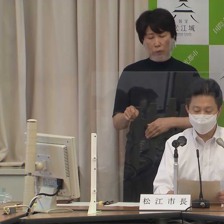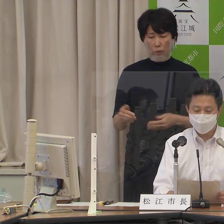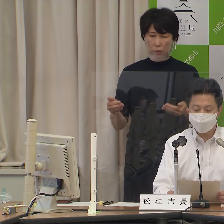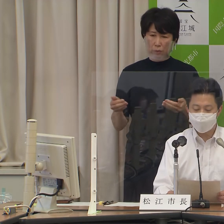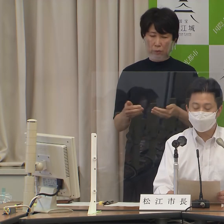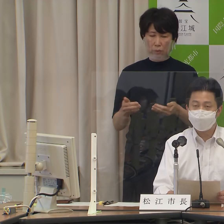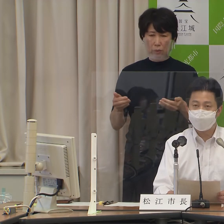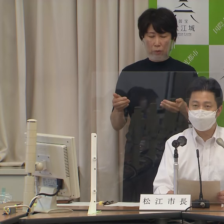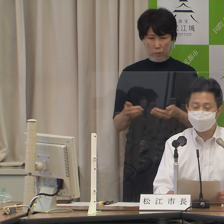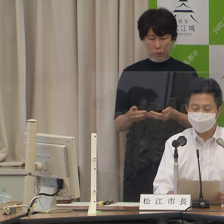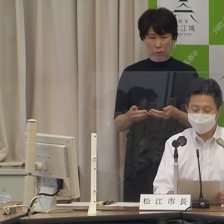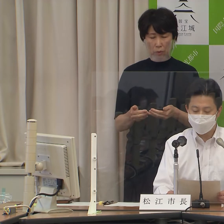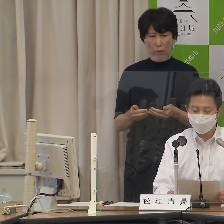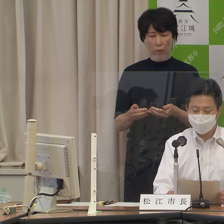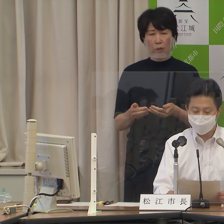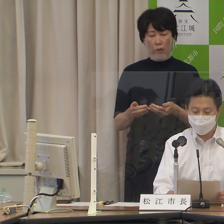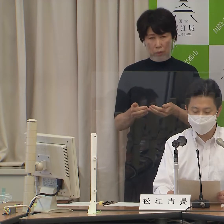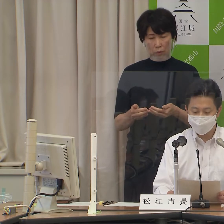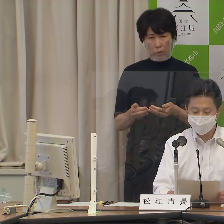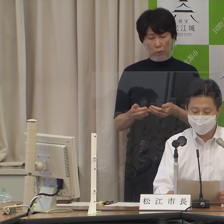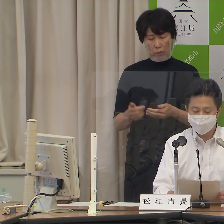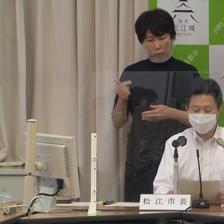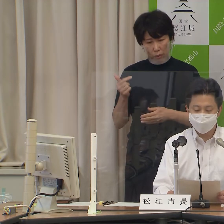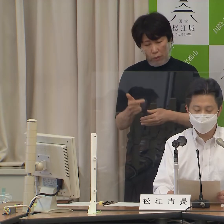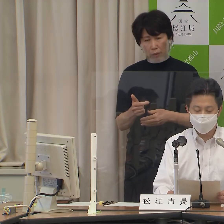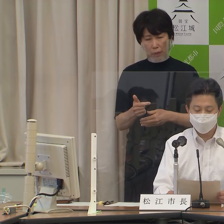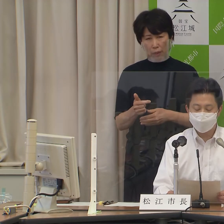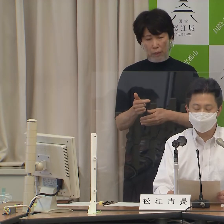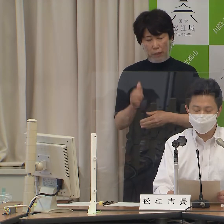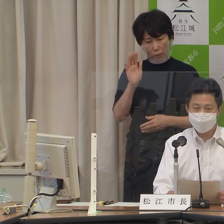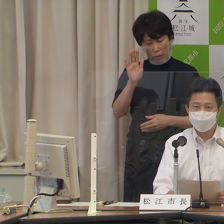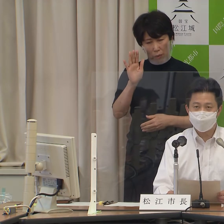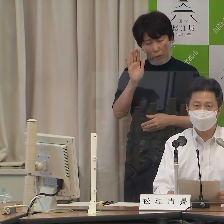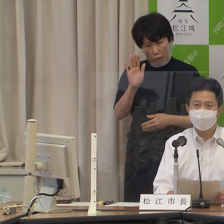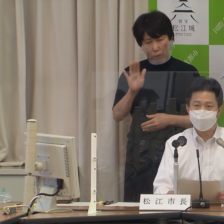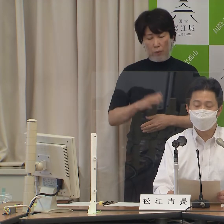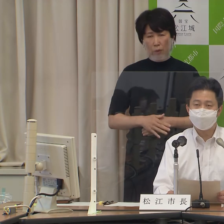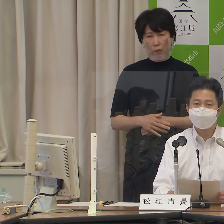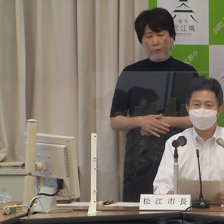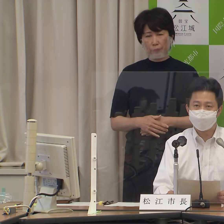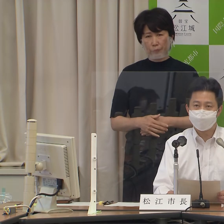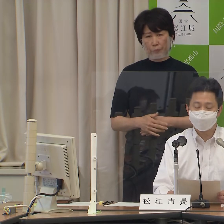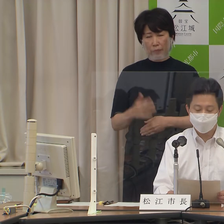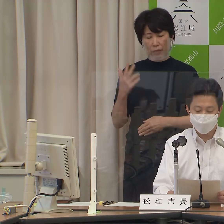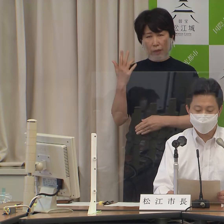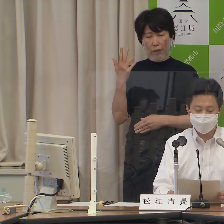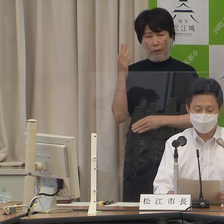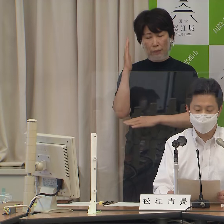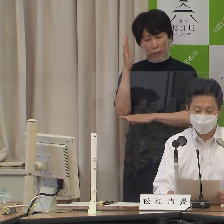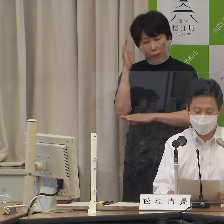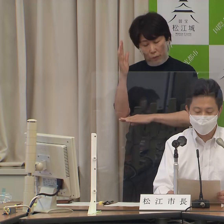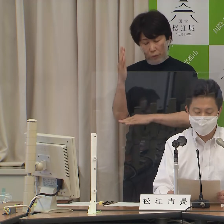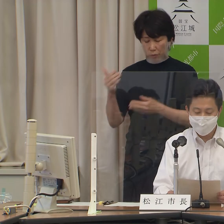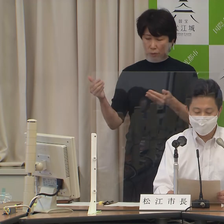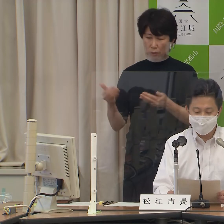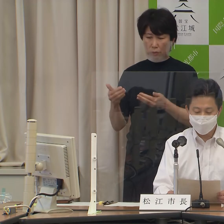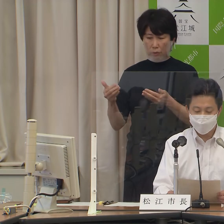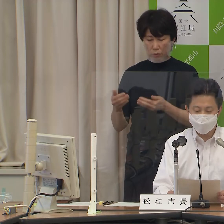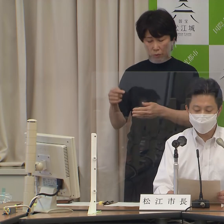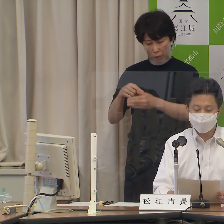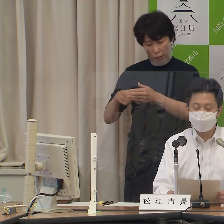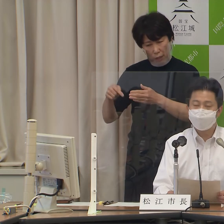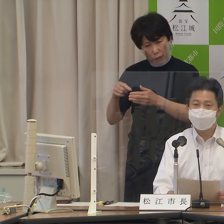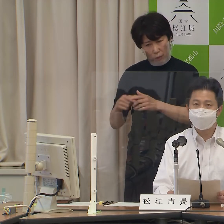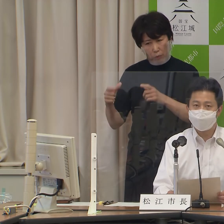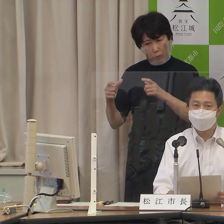または増強する必要性が高いことから、市役所の通常業務を一部縮小せざるを得ず、その